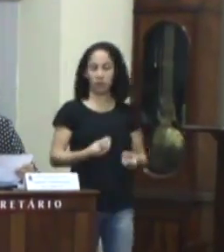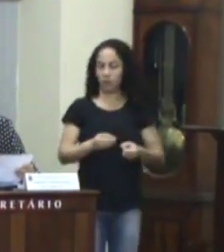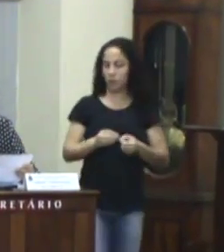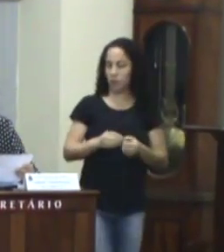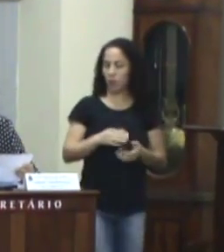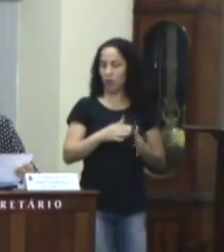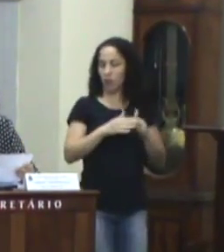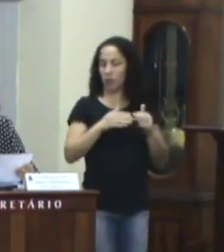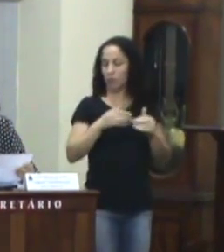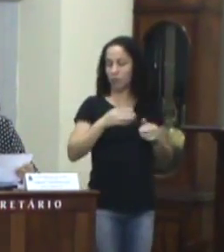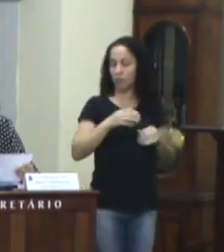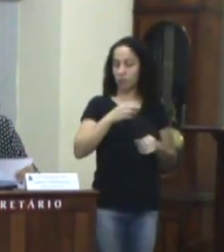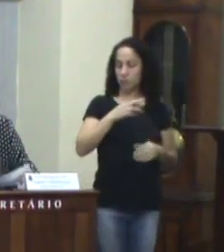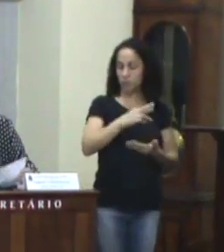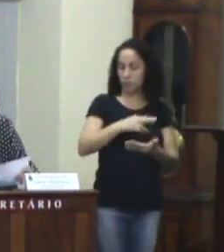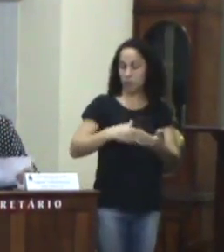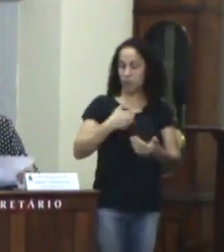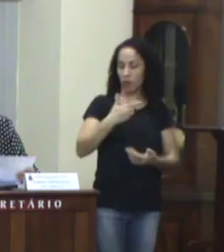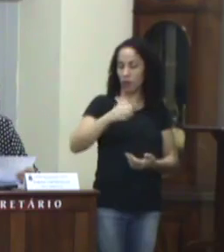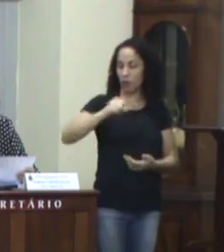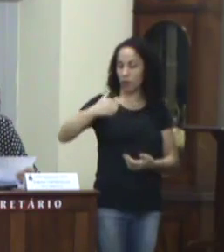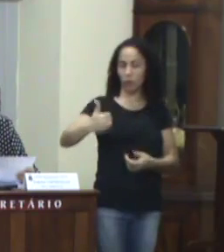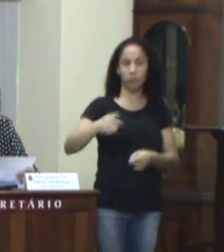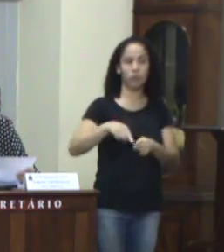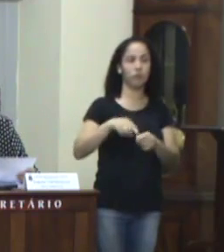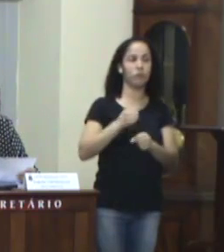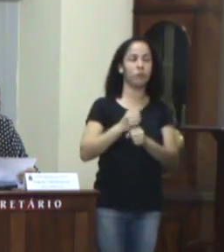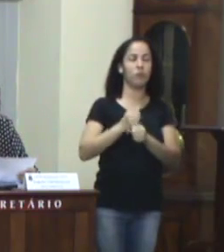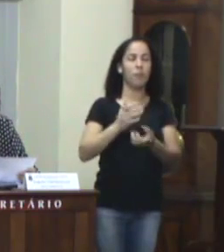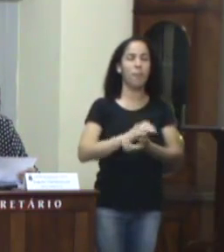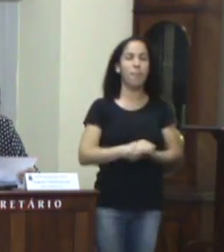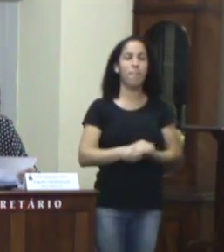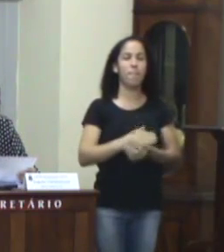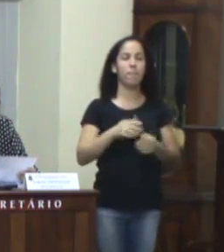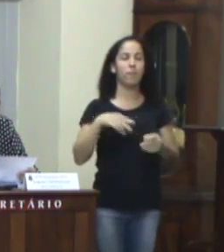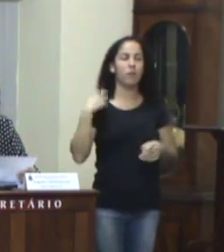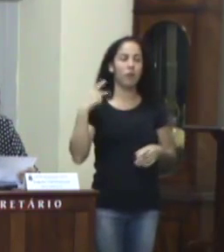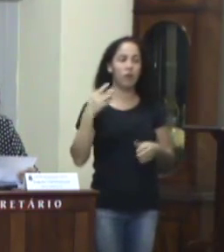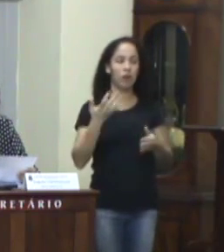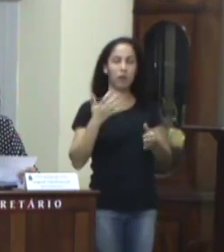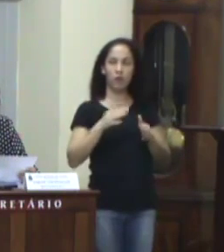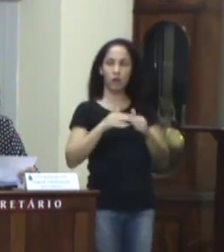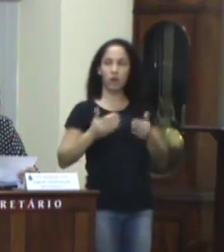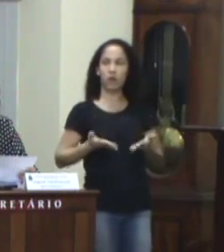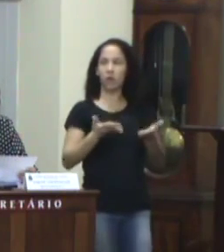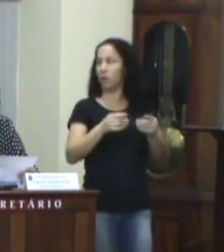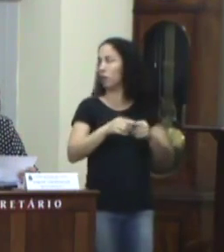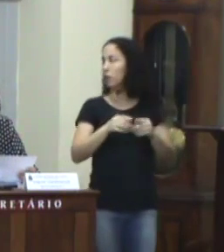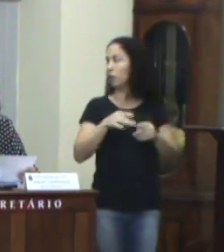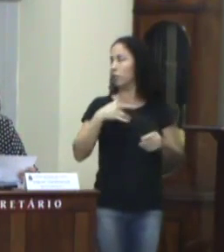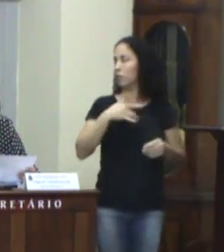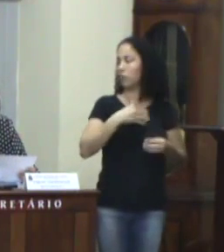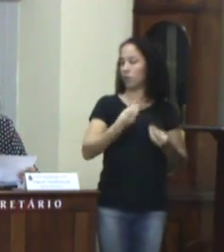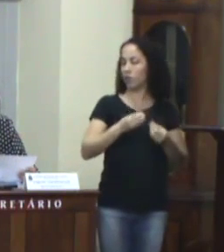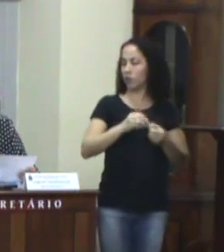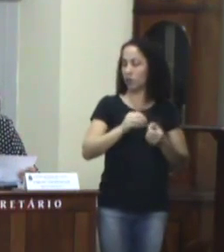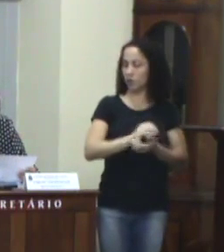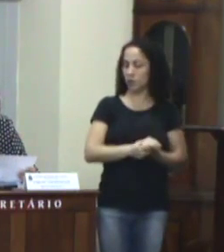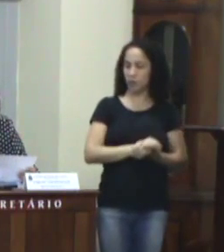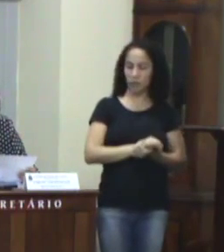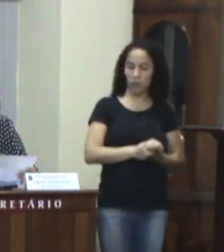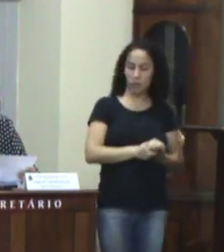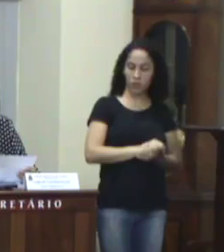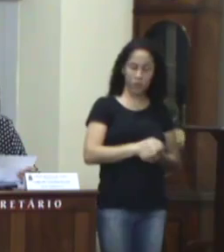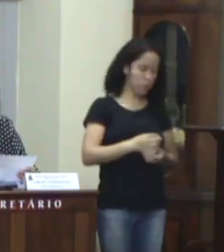atribuição que lhe confere o artigo 123 do Regimento Interno, requer a Secretaria Municipal de Saúde, doutora Soraya Furtado da